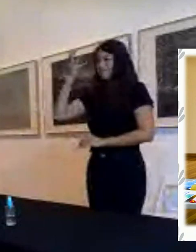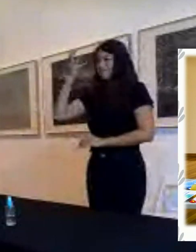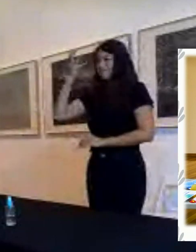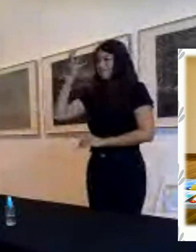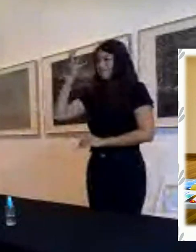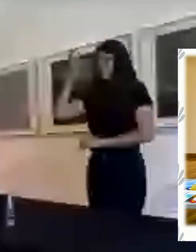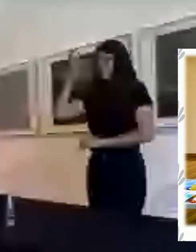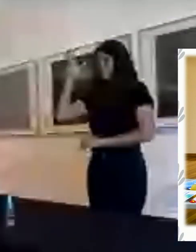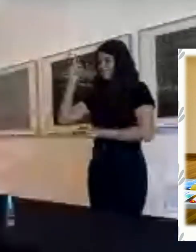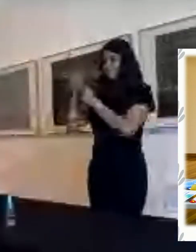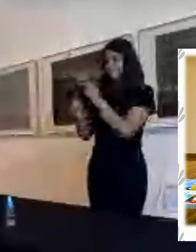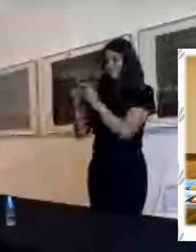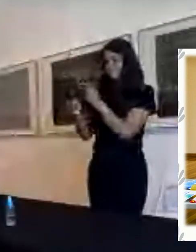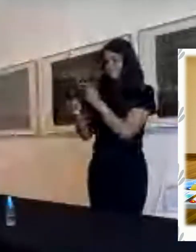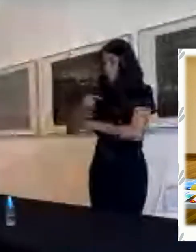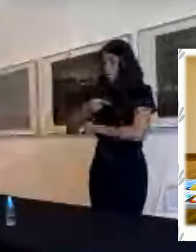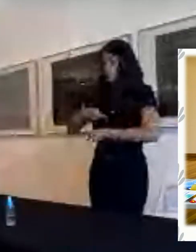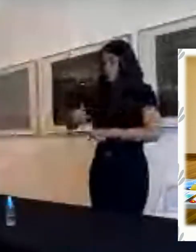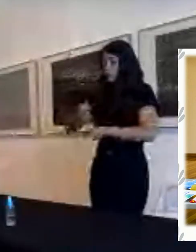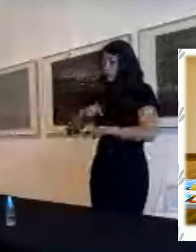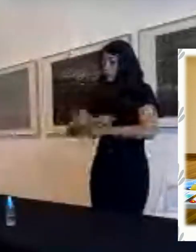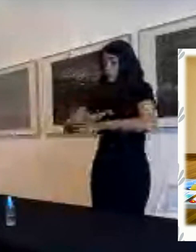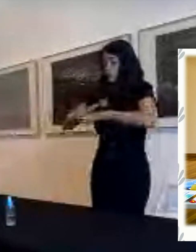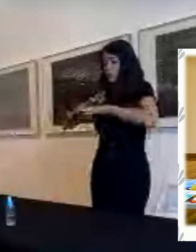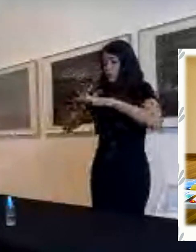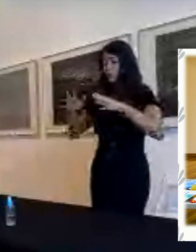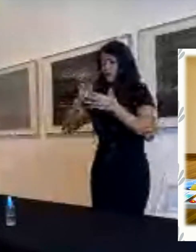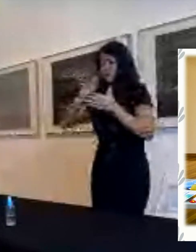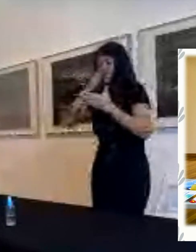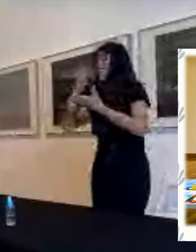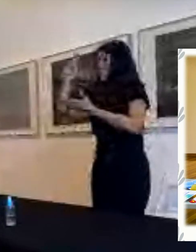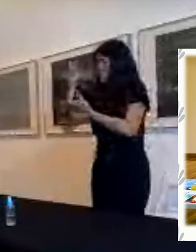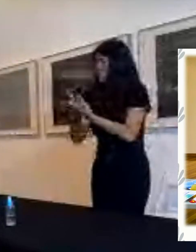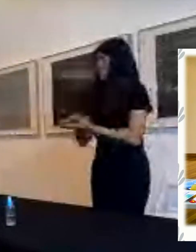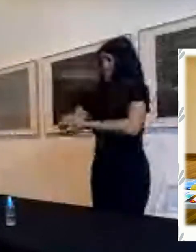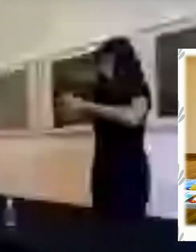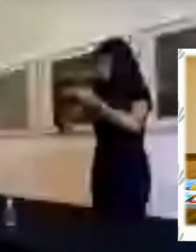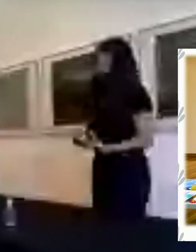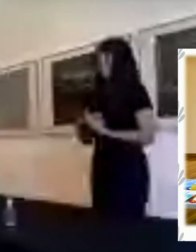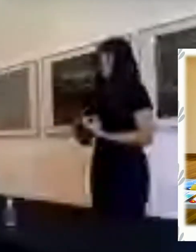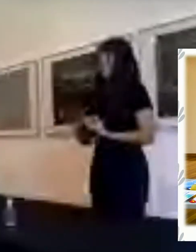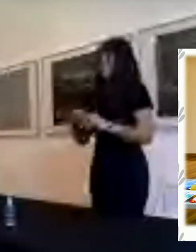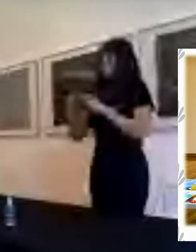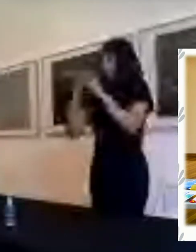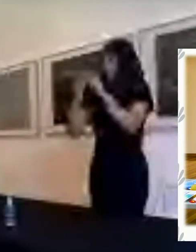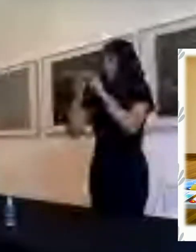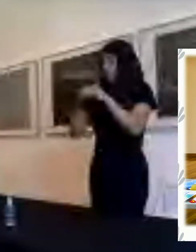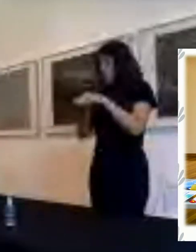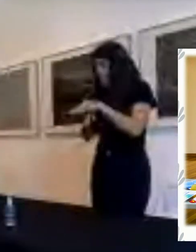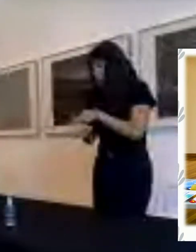nosotros es más arte de lo que se imagina. Aunque cuando entramos por la puerta del